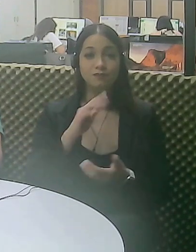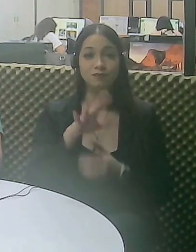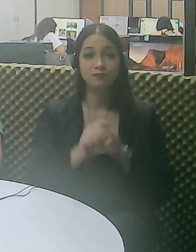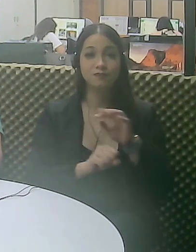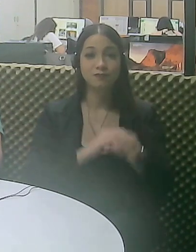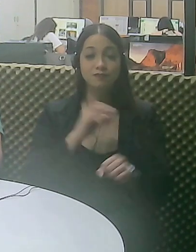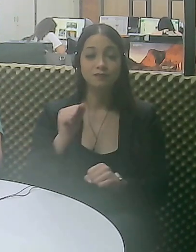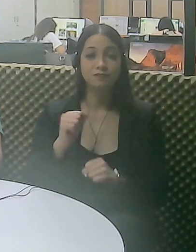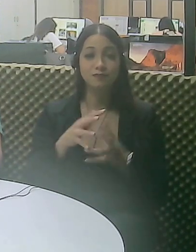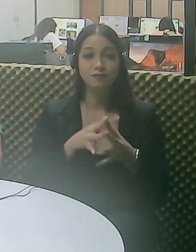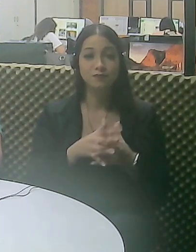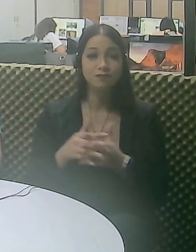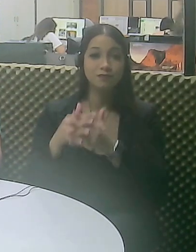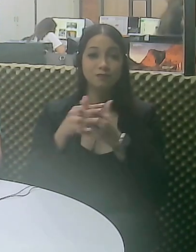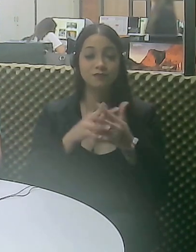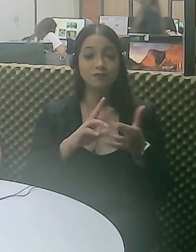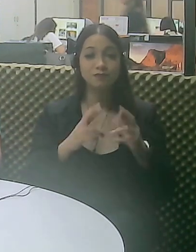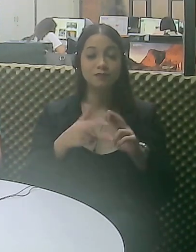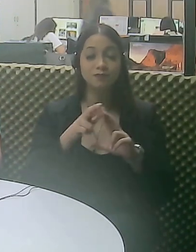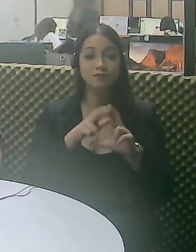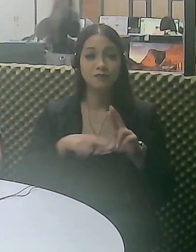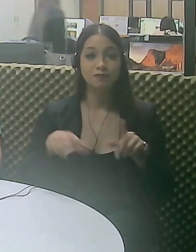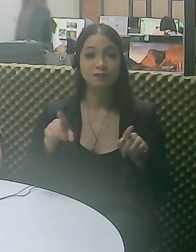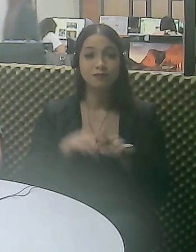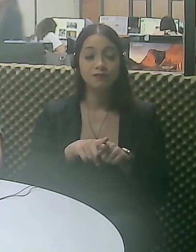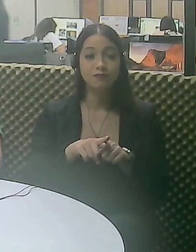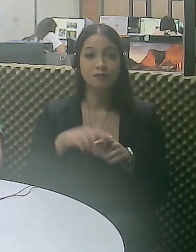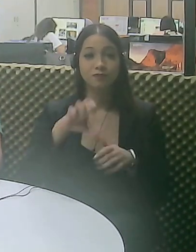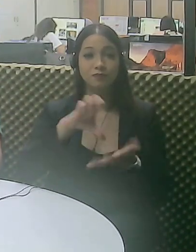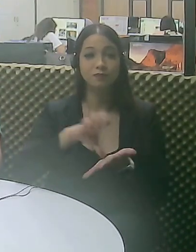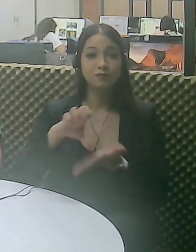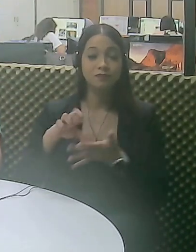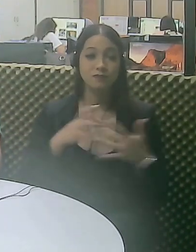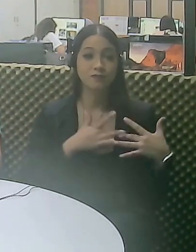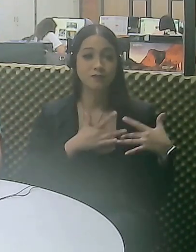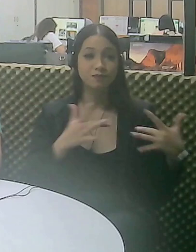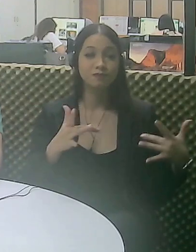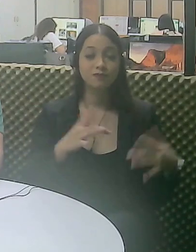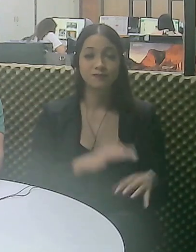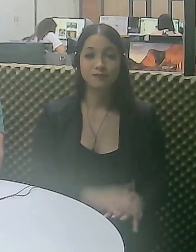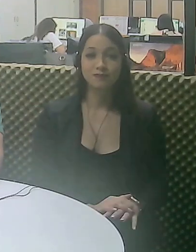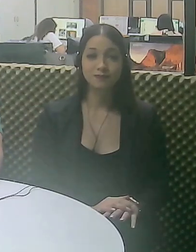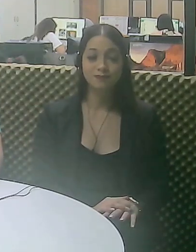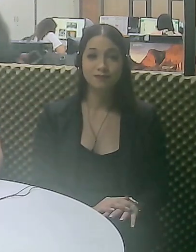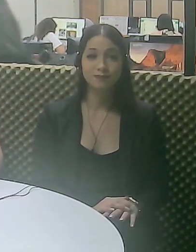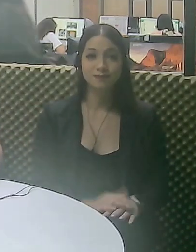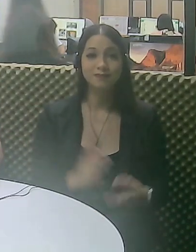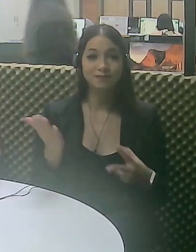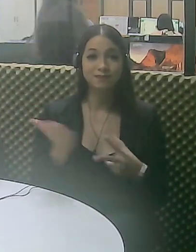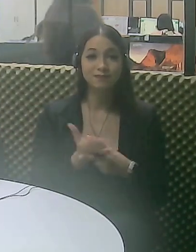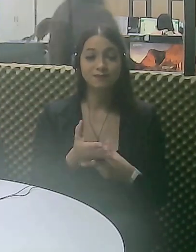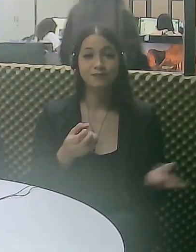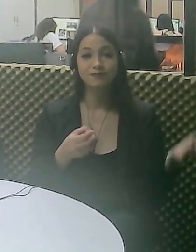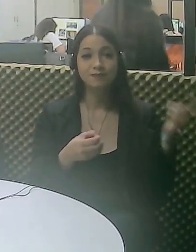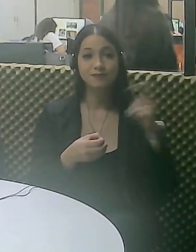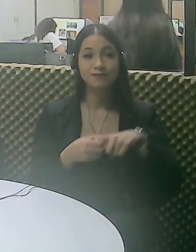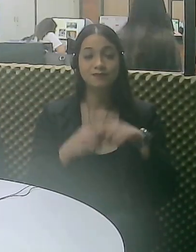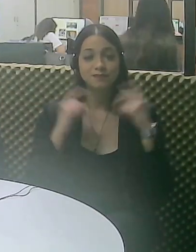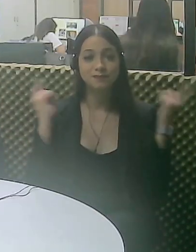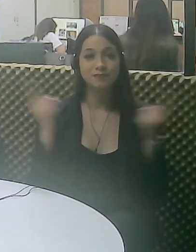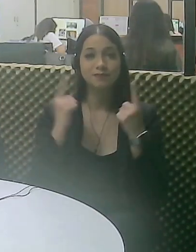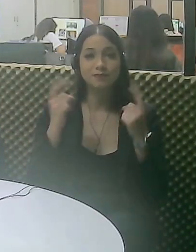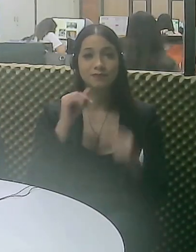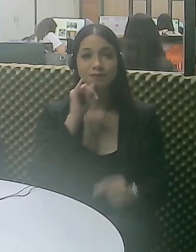recolhimento pelo Ecocaminhão e por meio de pontos de entregas voluntários. Agora vamos para um rápido intervalo, já